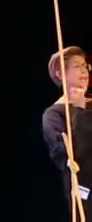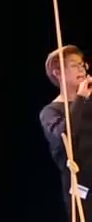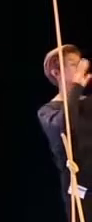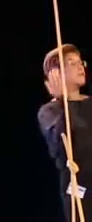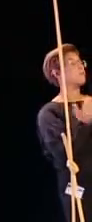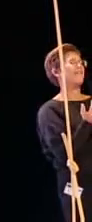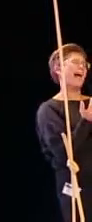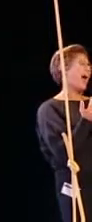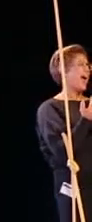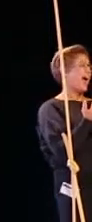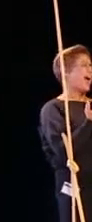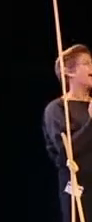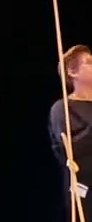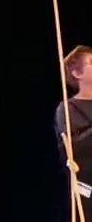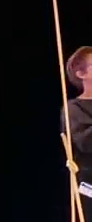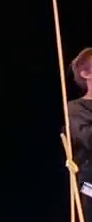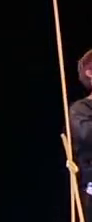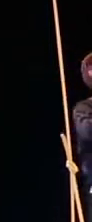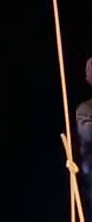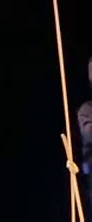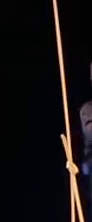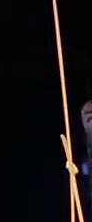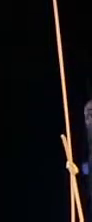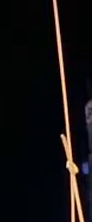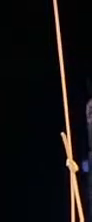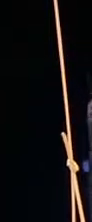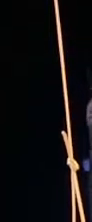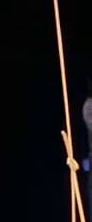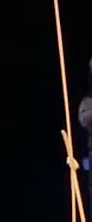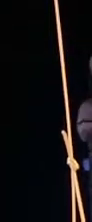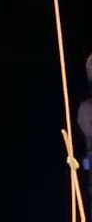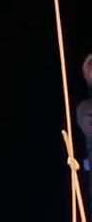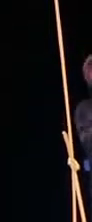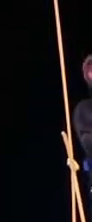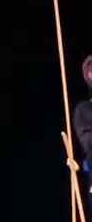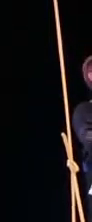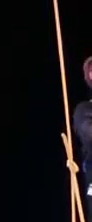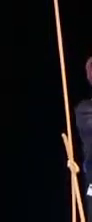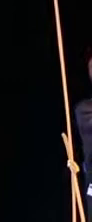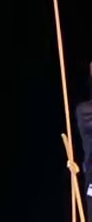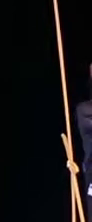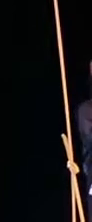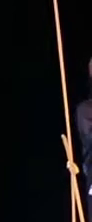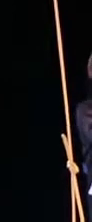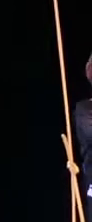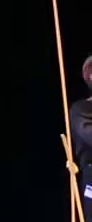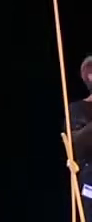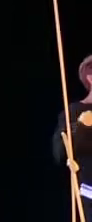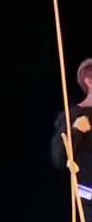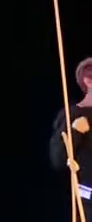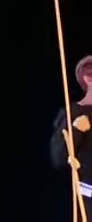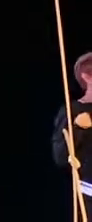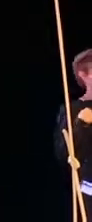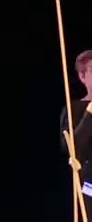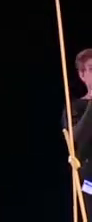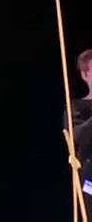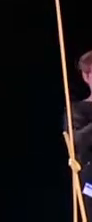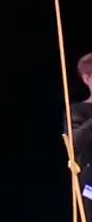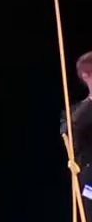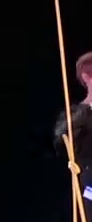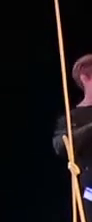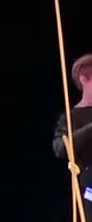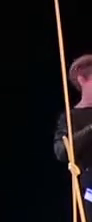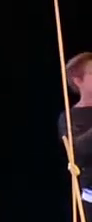Jag kan säga att det är en process. Och det är den processen vi är en del av under dessa två dagar.